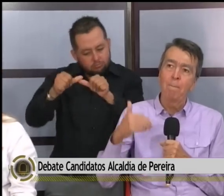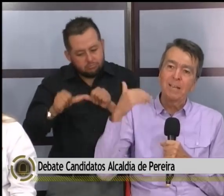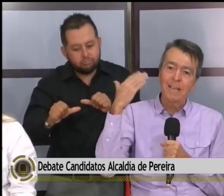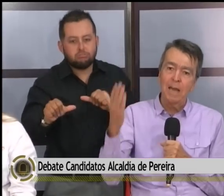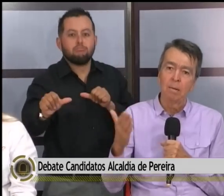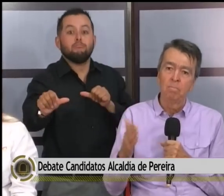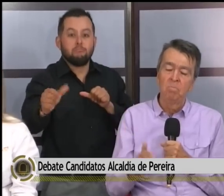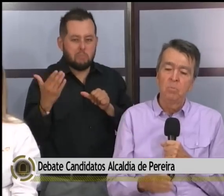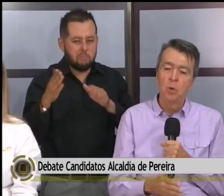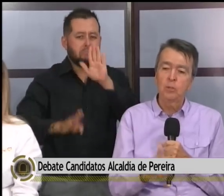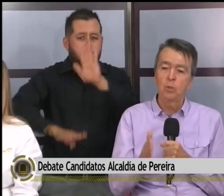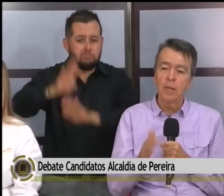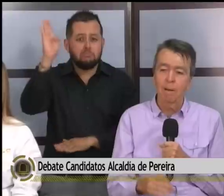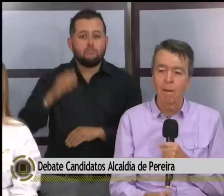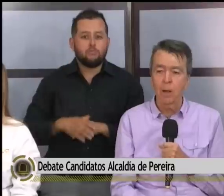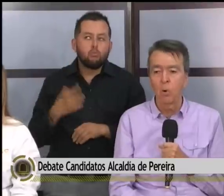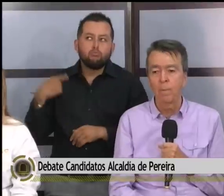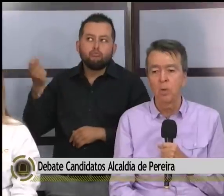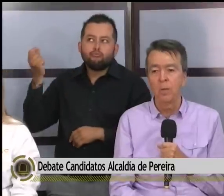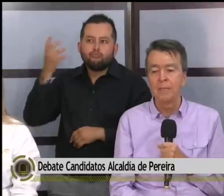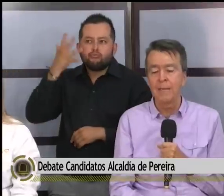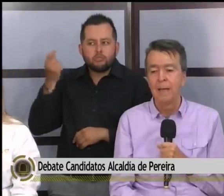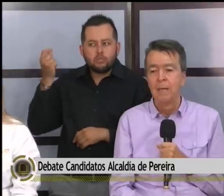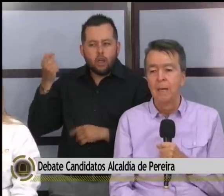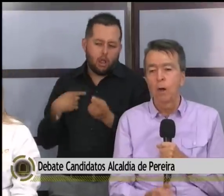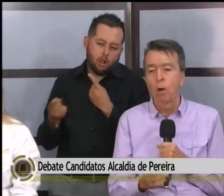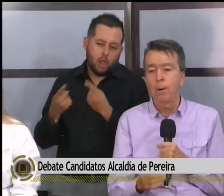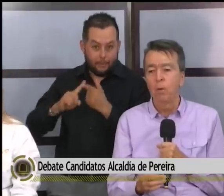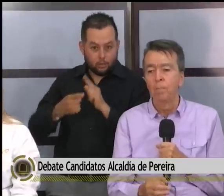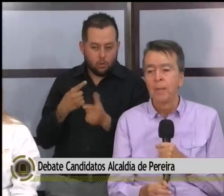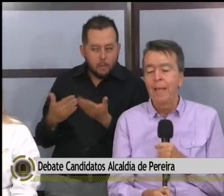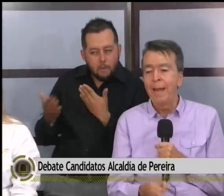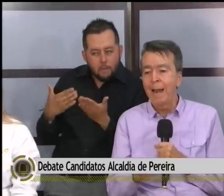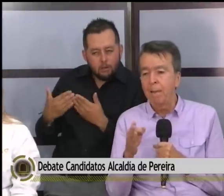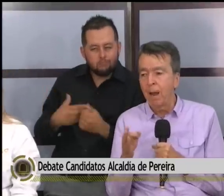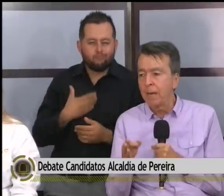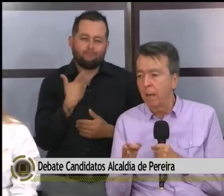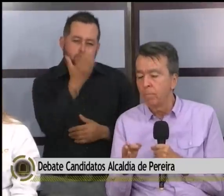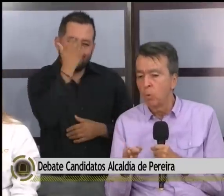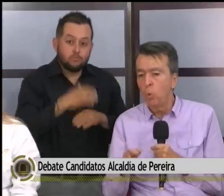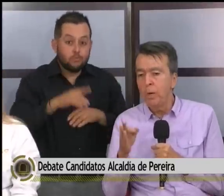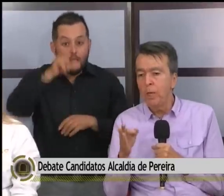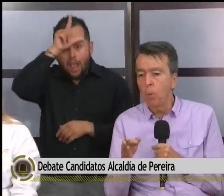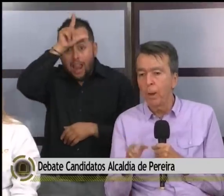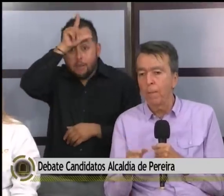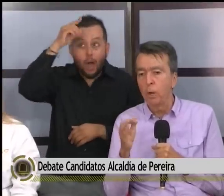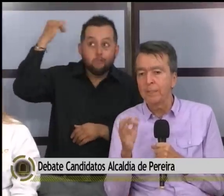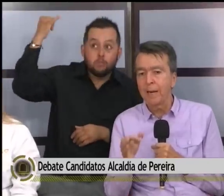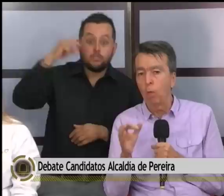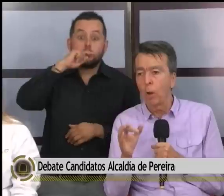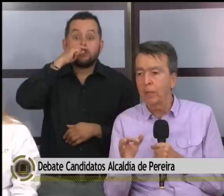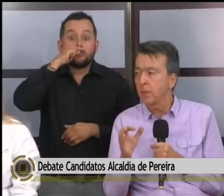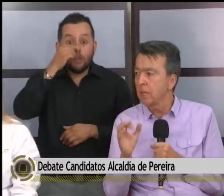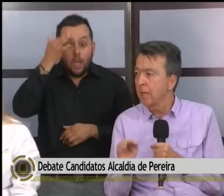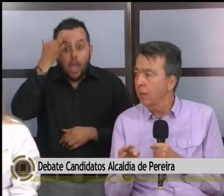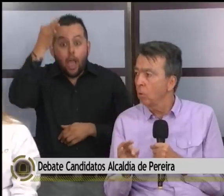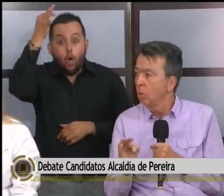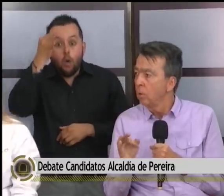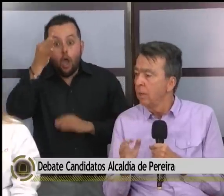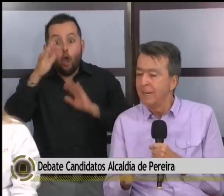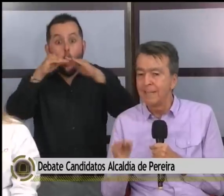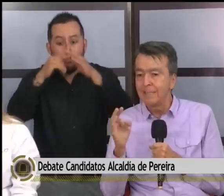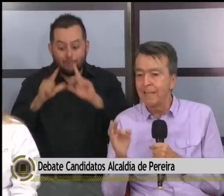que va más allá. Yo en estos días hablaba con un amigo y me decía, Carlos Alfredo, en Alemania, un niño para poderse graduar de